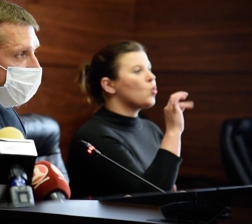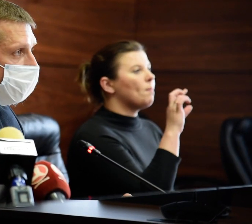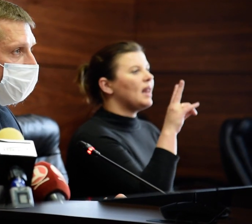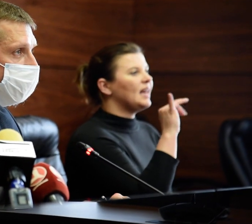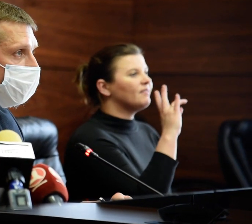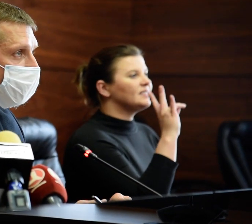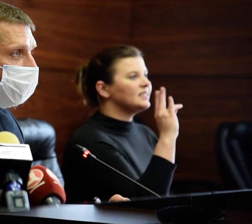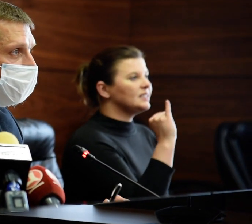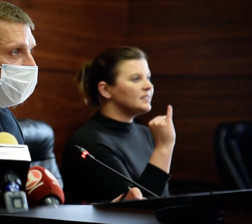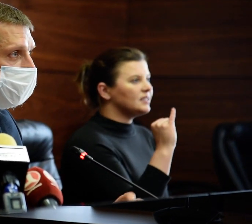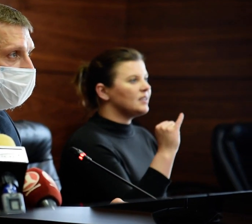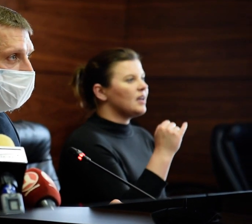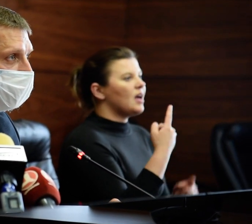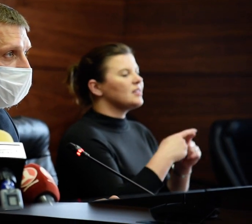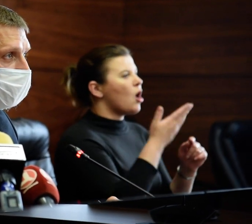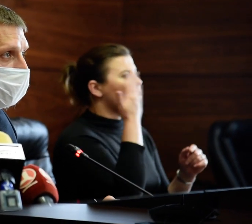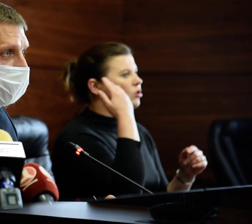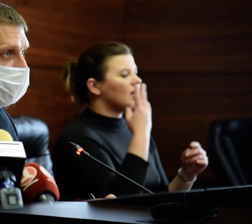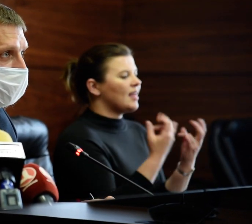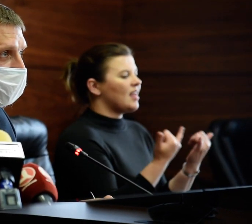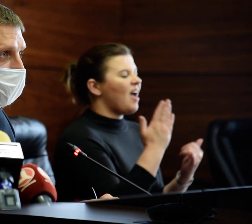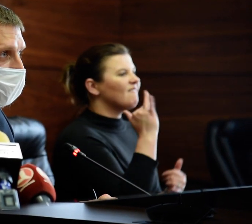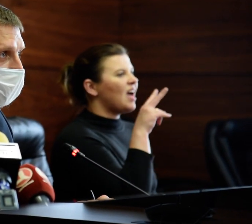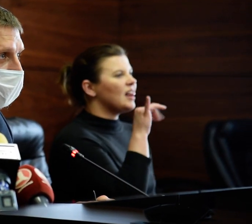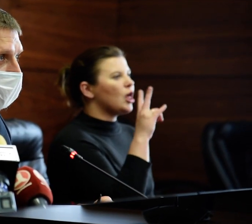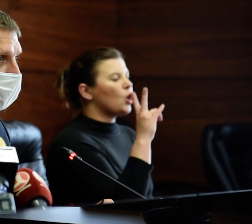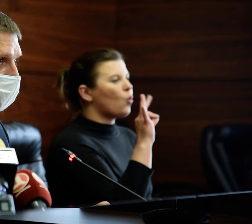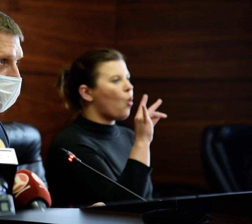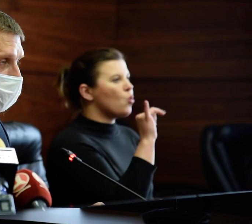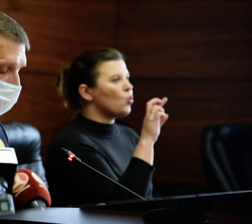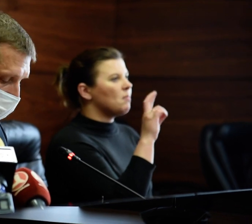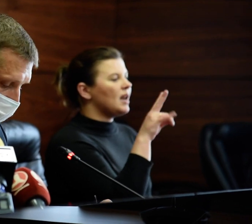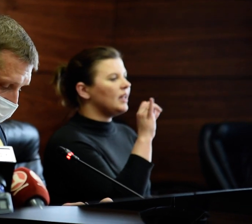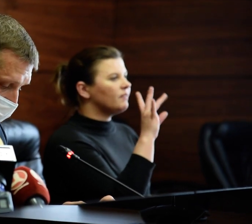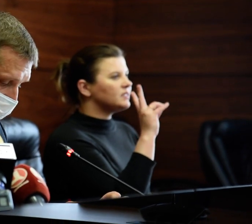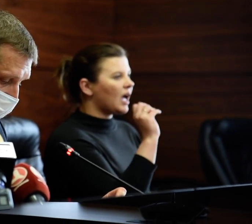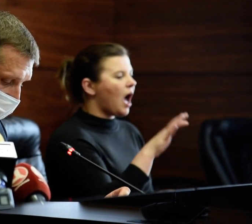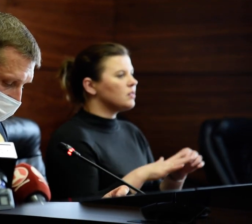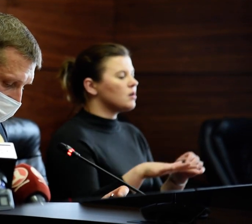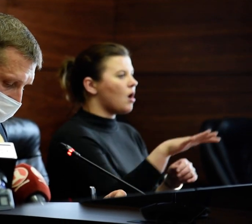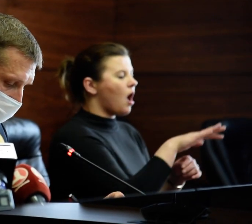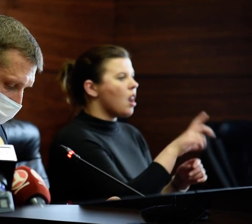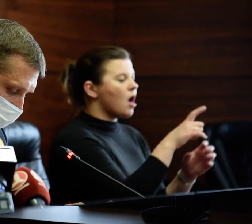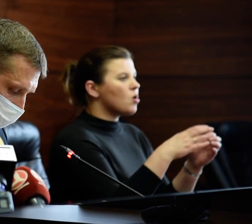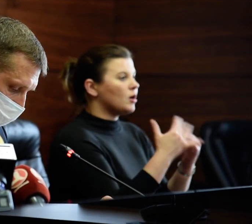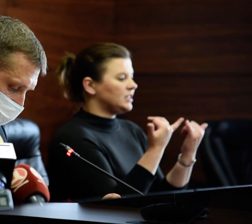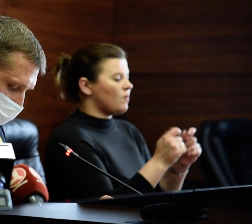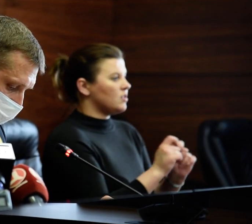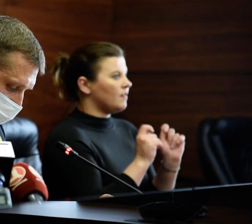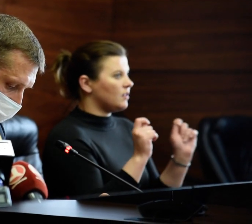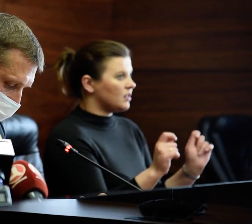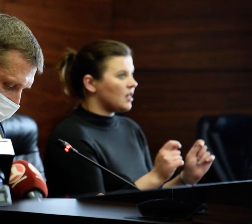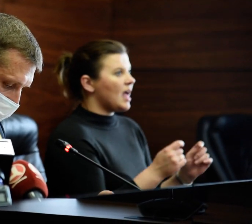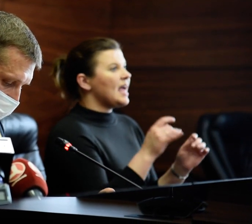Цих величних католицьких район нині Великоробрівська територіальна громада, тобто сьогодні відкриття. Крім того,